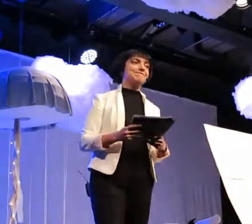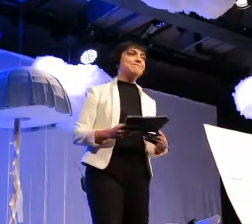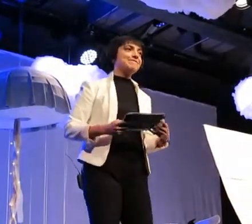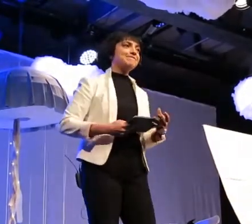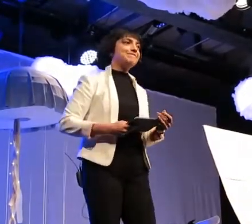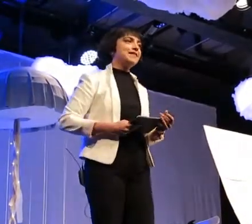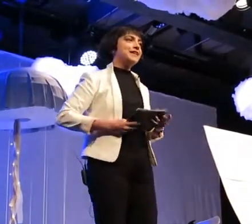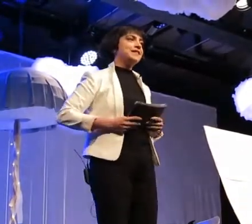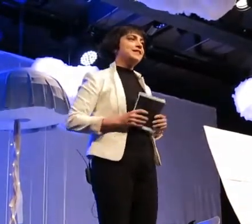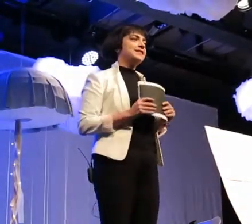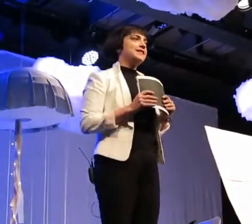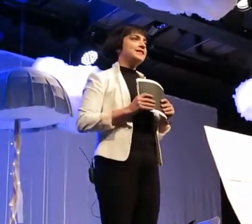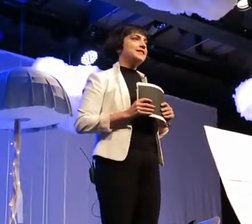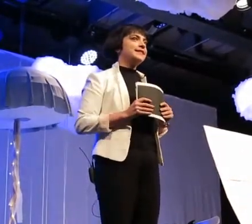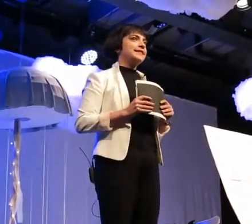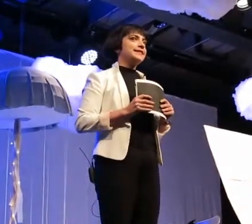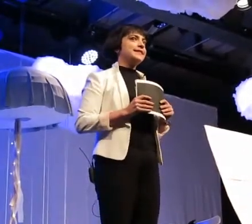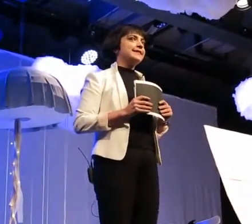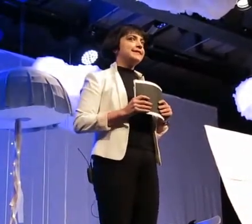sker.